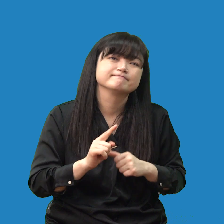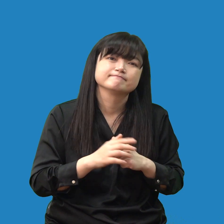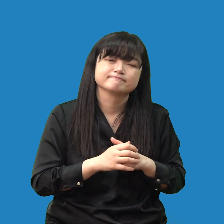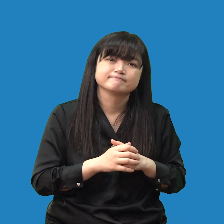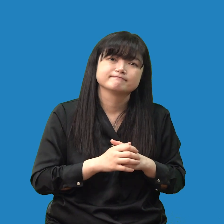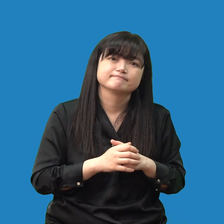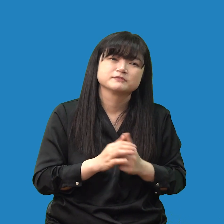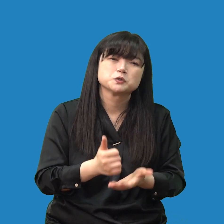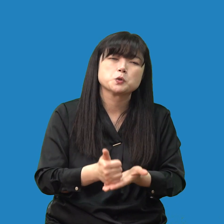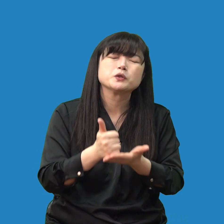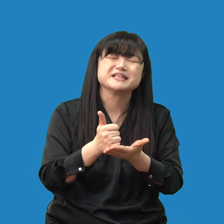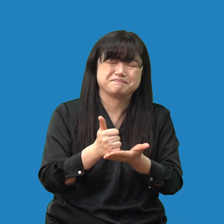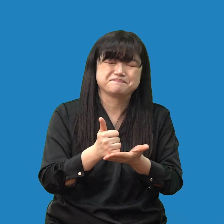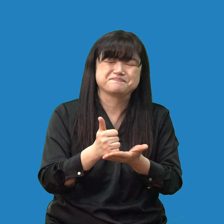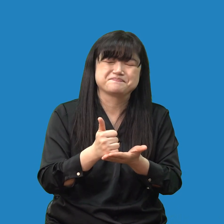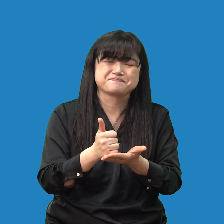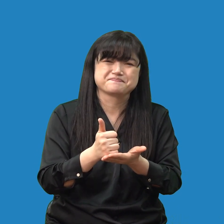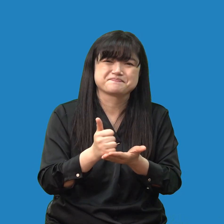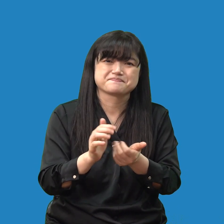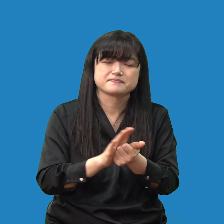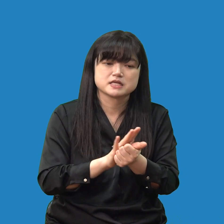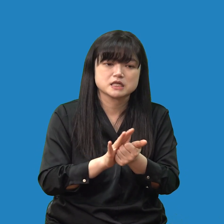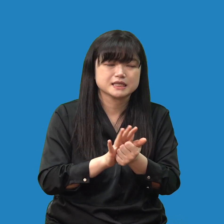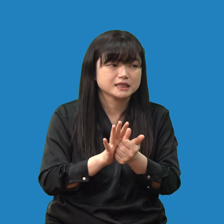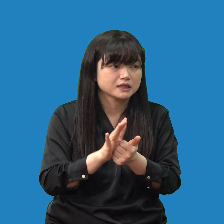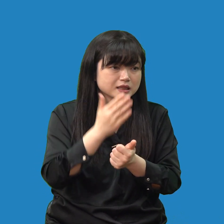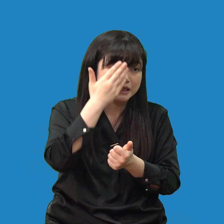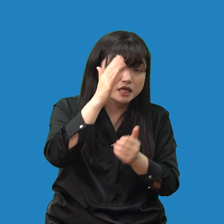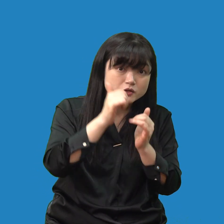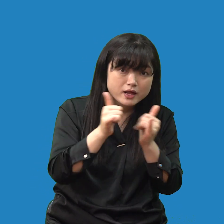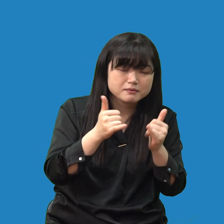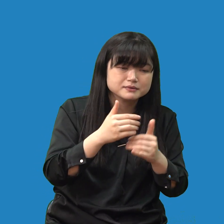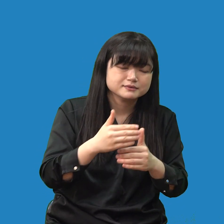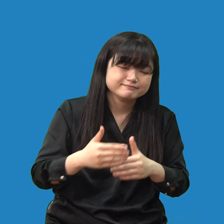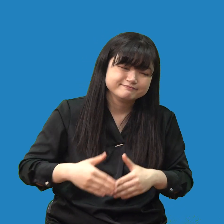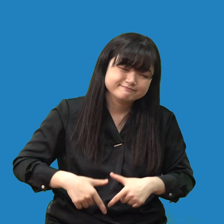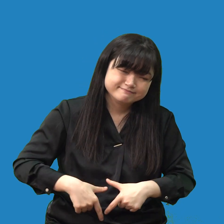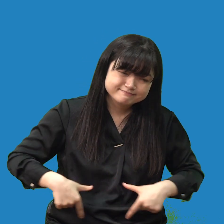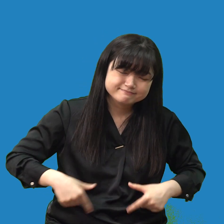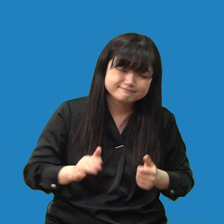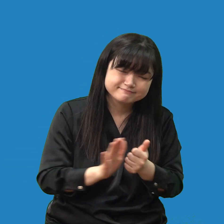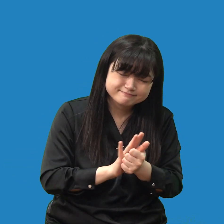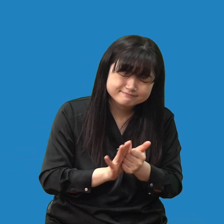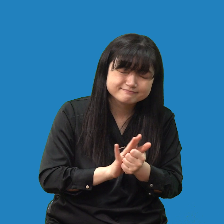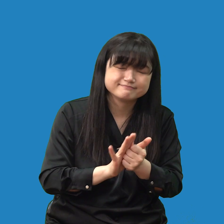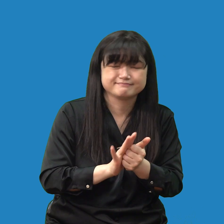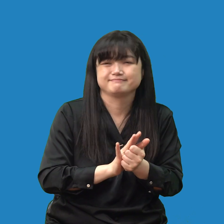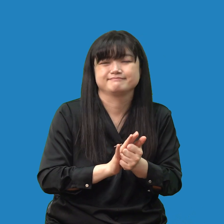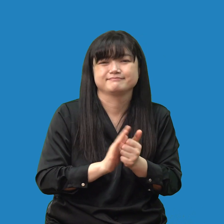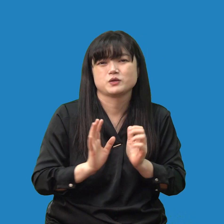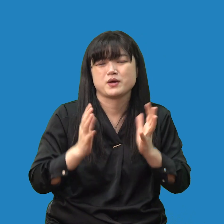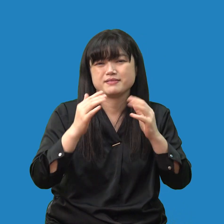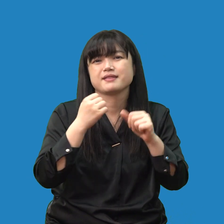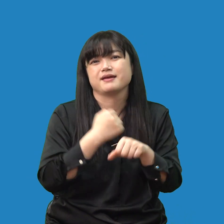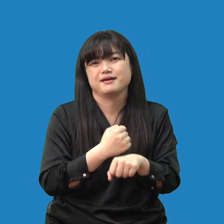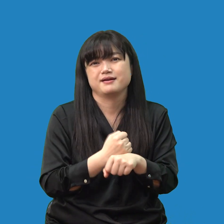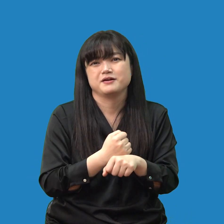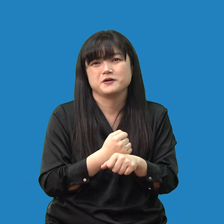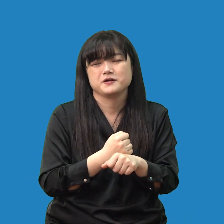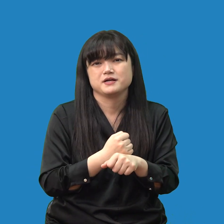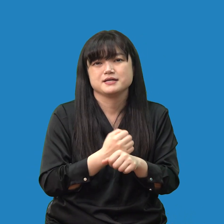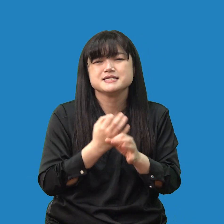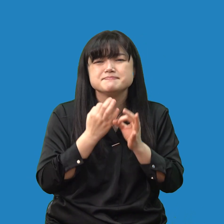이제 손님 대접해라, 즉 낯선 이들을 친절히 대하라, 이 환대를 명령합니다.